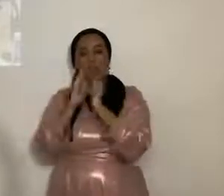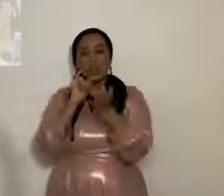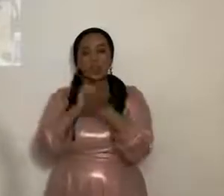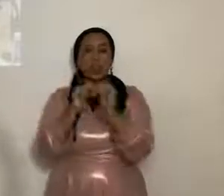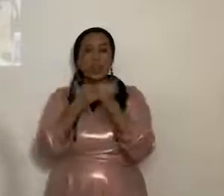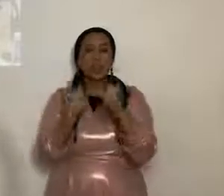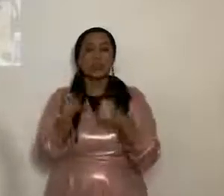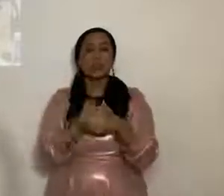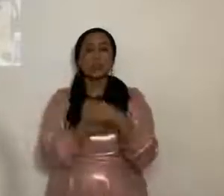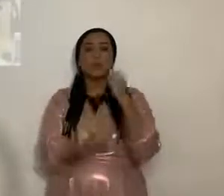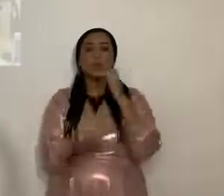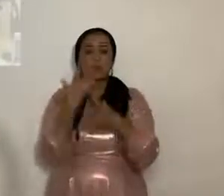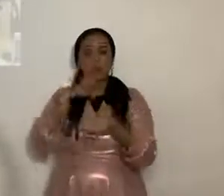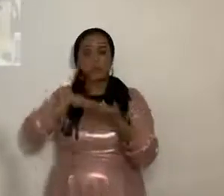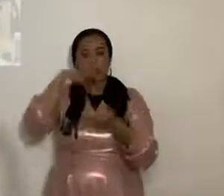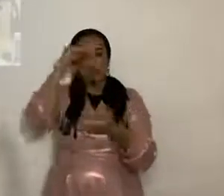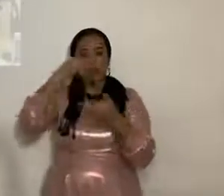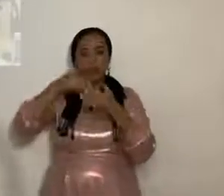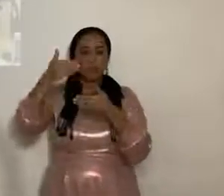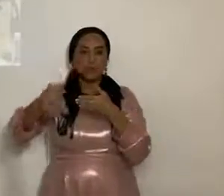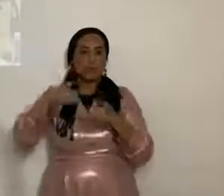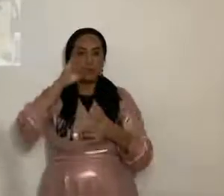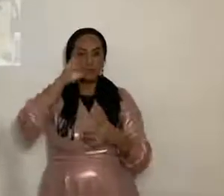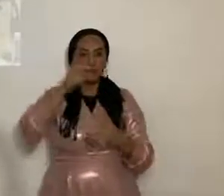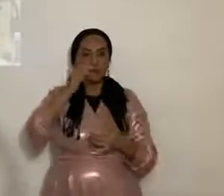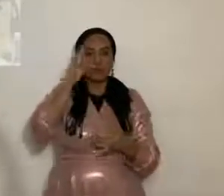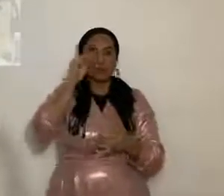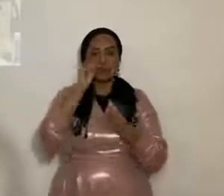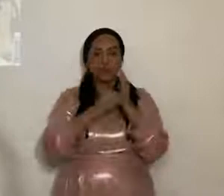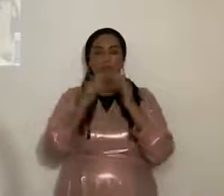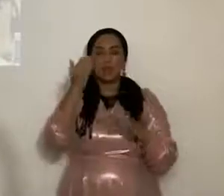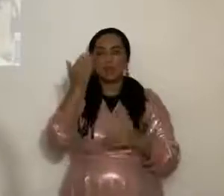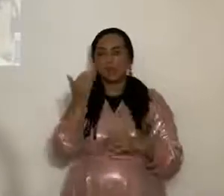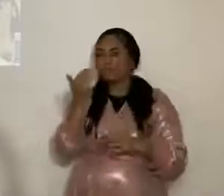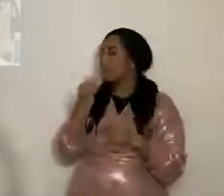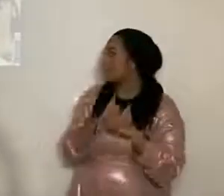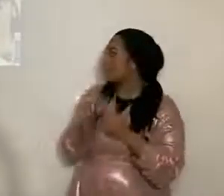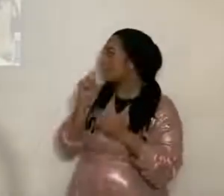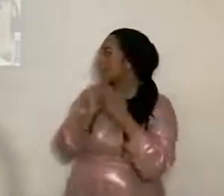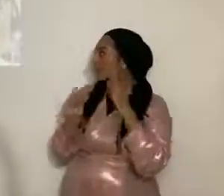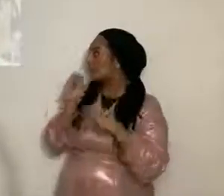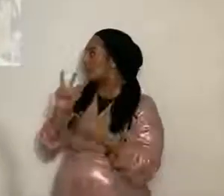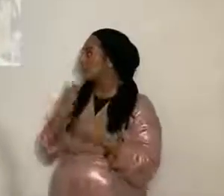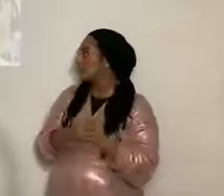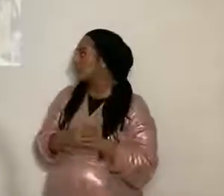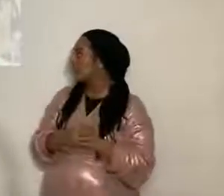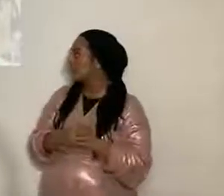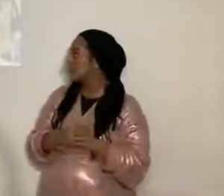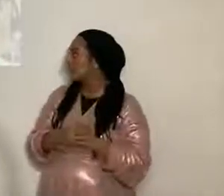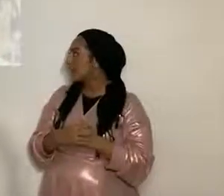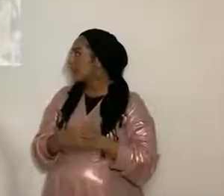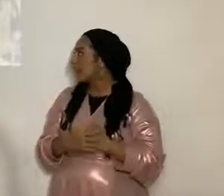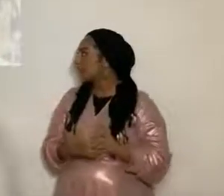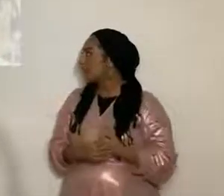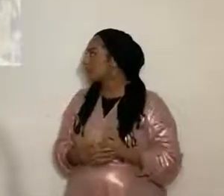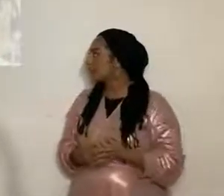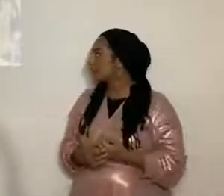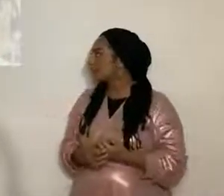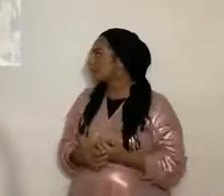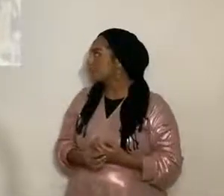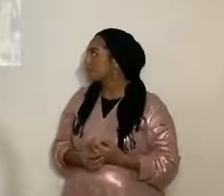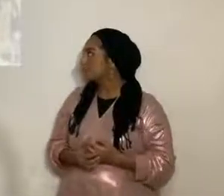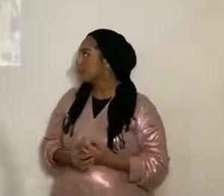crecemos. Vamos a verlo más adelante en Juan 15, verso 2. Juan 15, verso